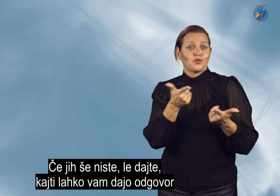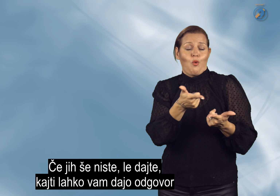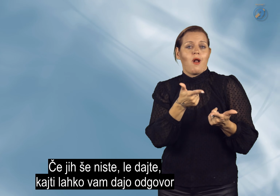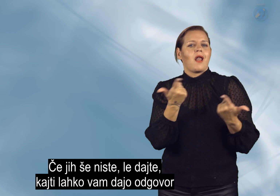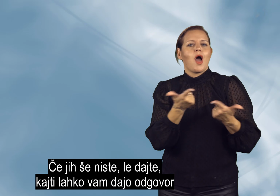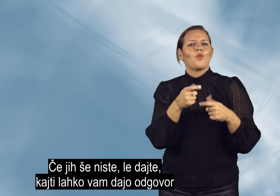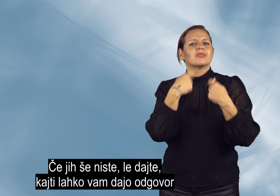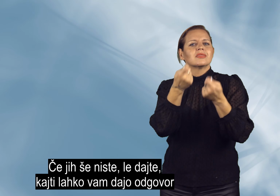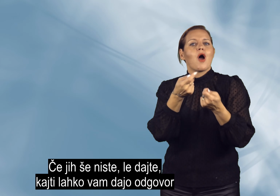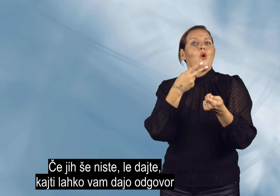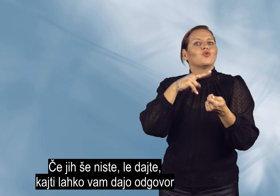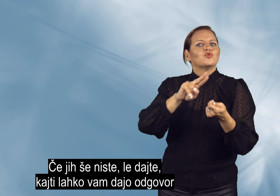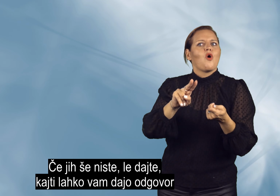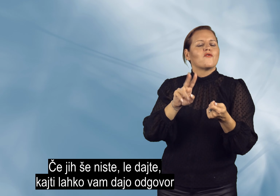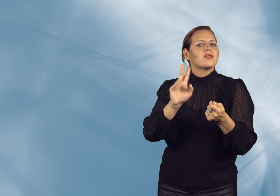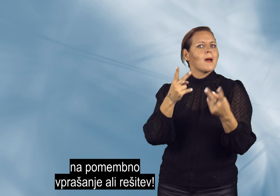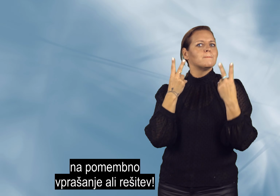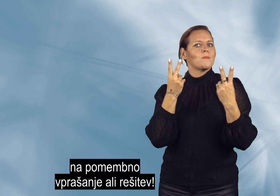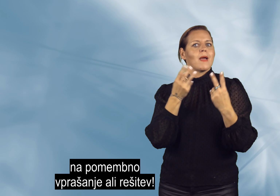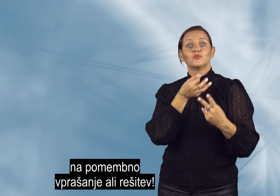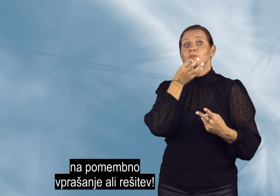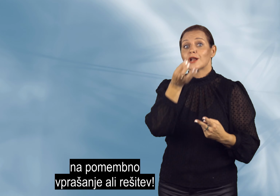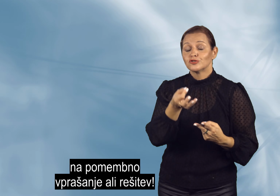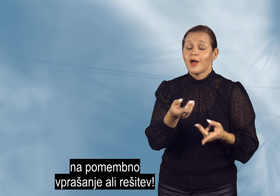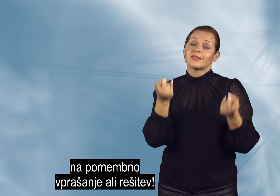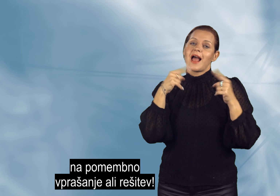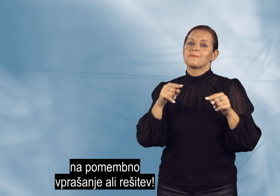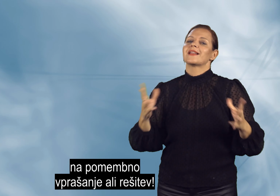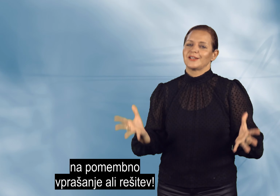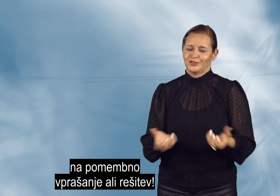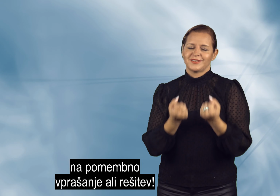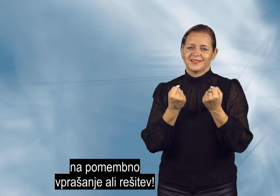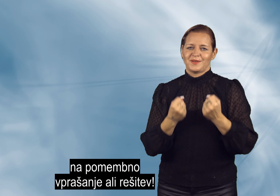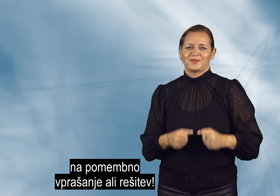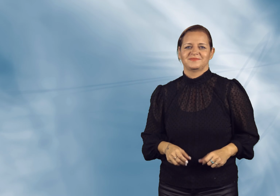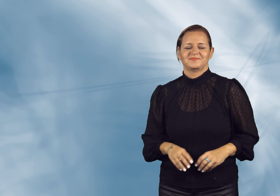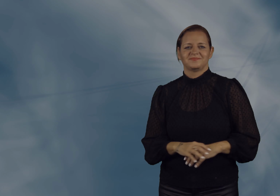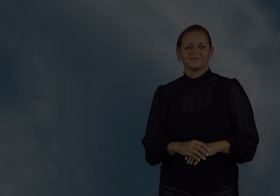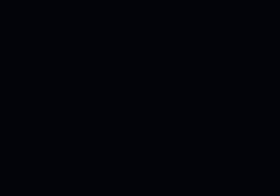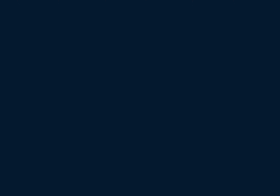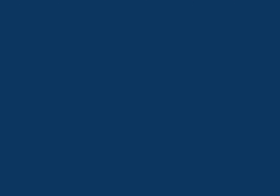lahko vam dajo odgovor na pomembno vprašanje ali rešitev.